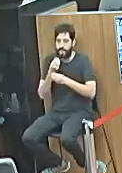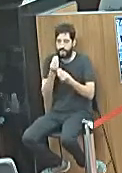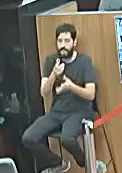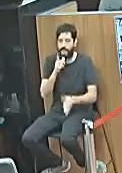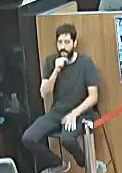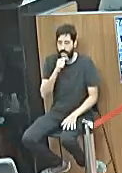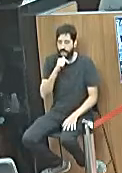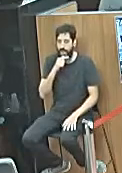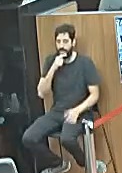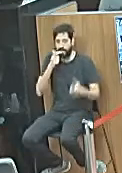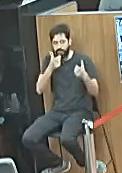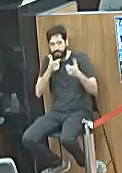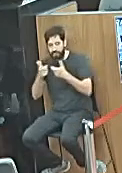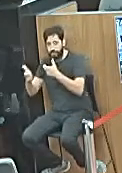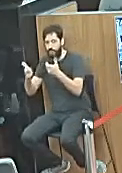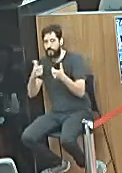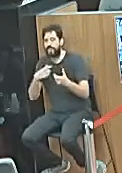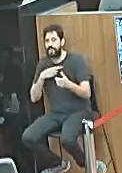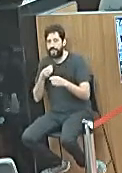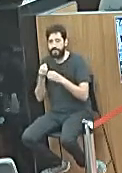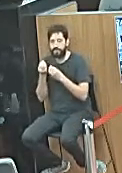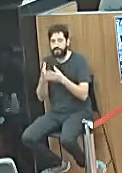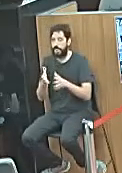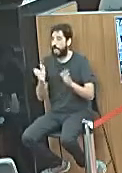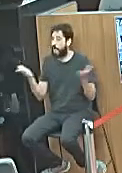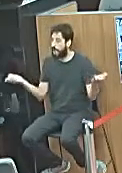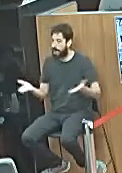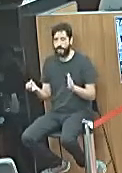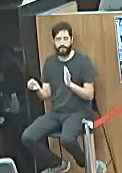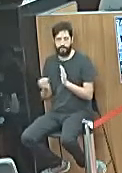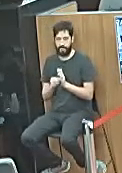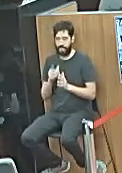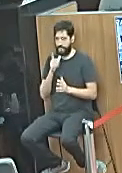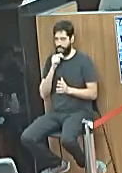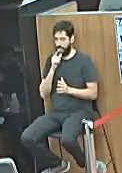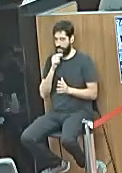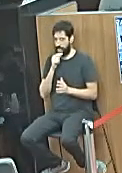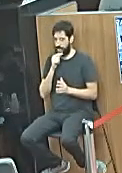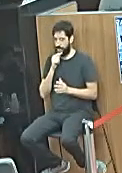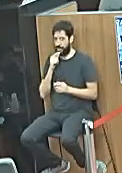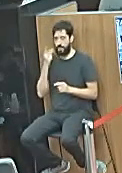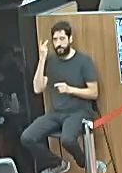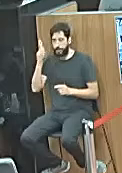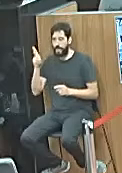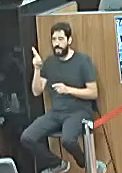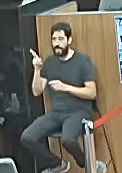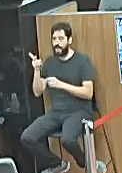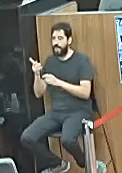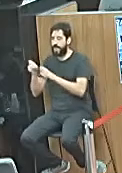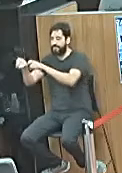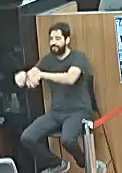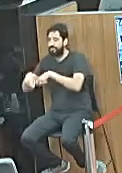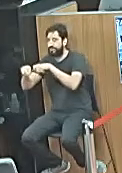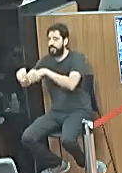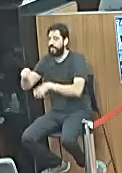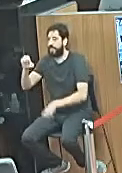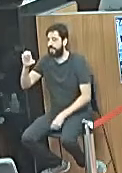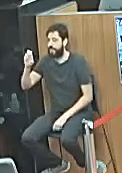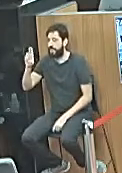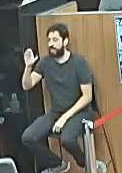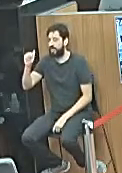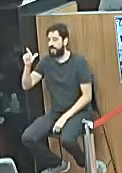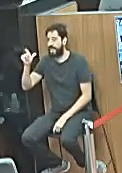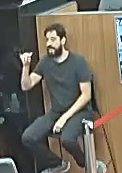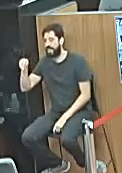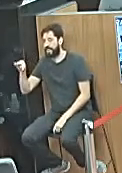do caminhão pipa mas agora não falta água o plantio de eucalipto não falta água é incrível isso né